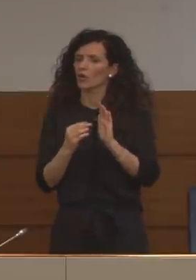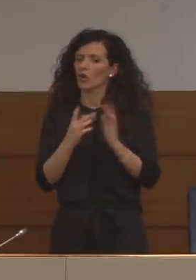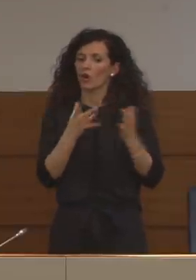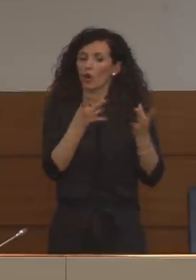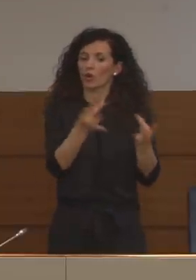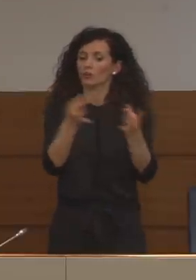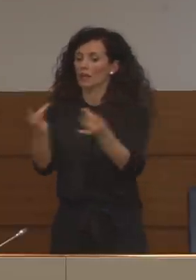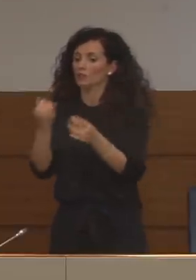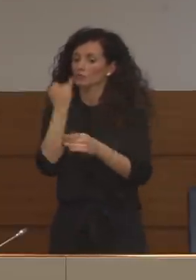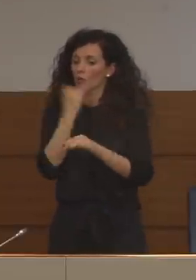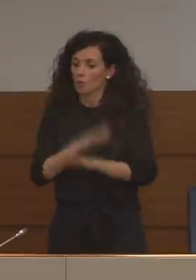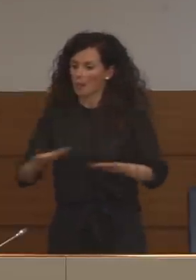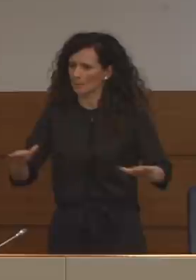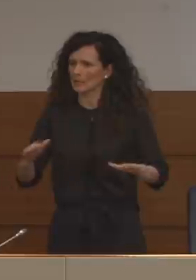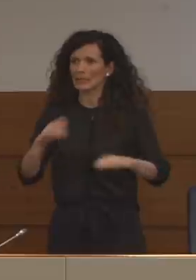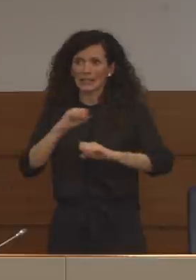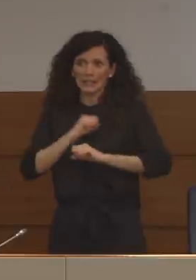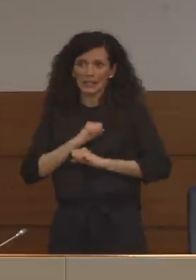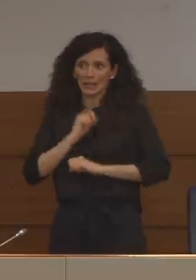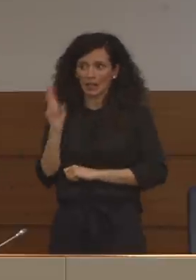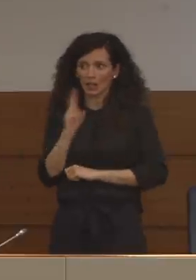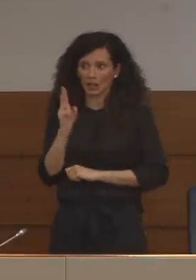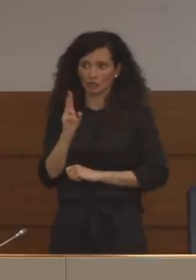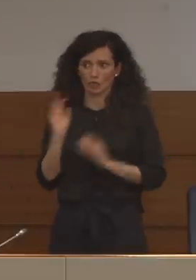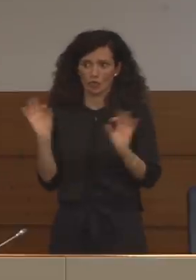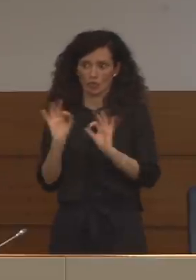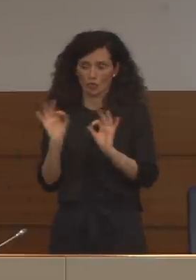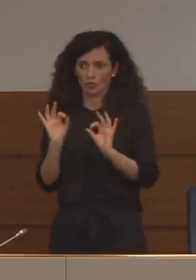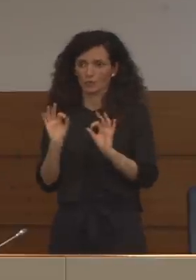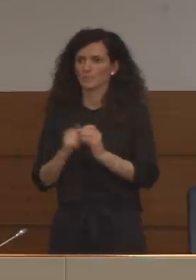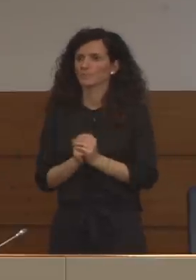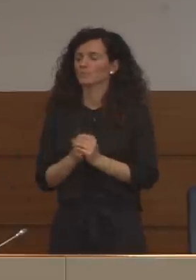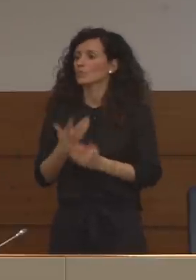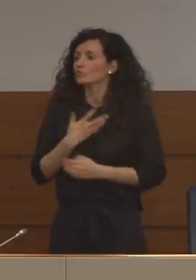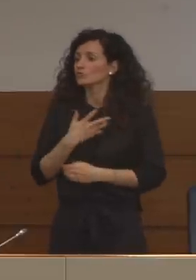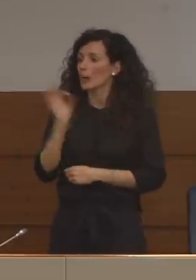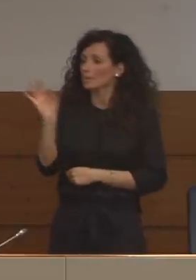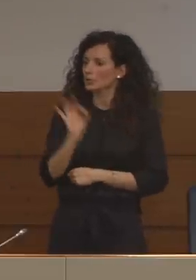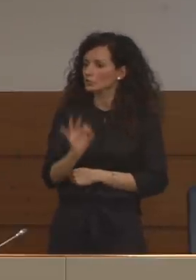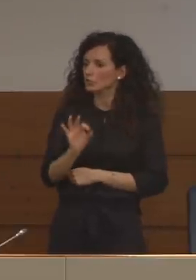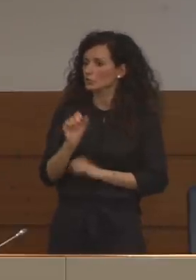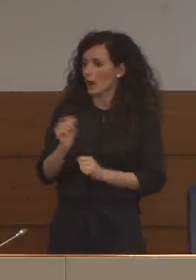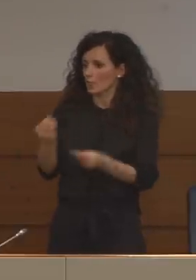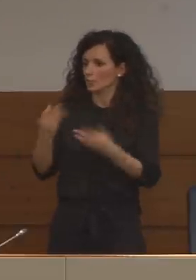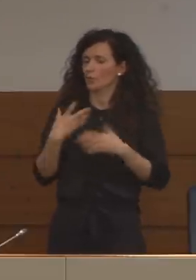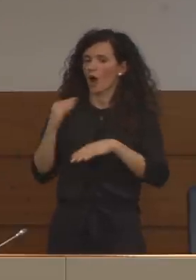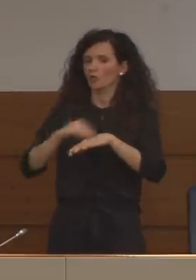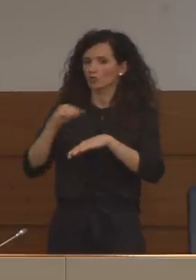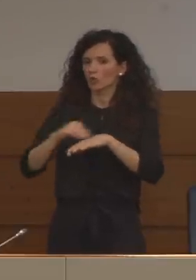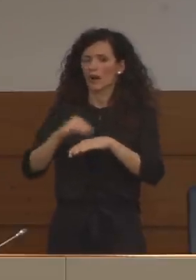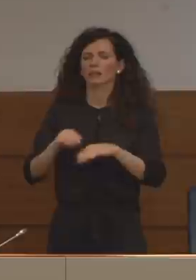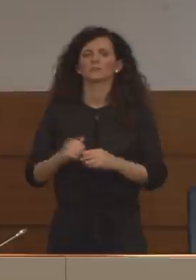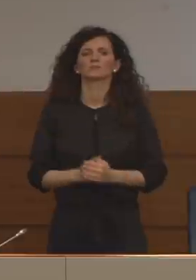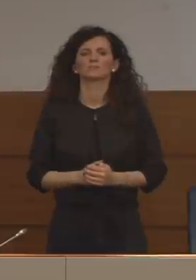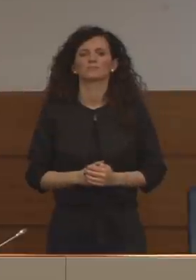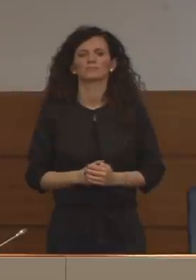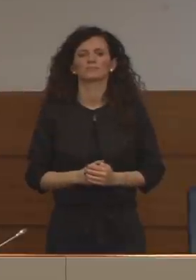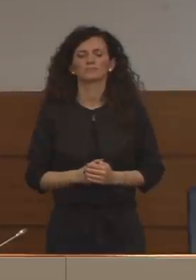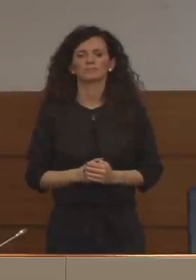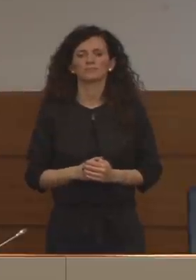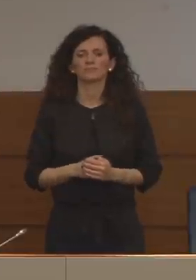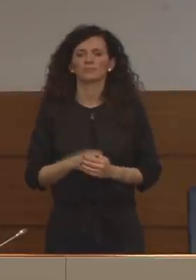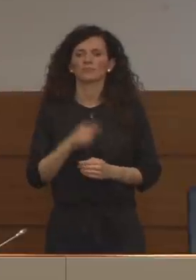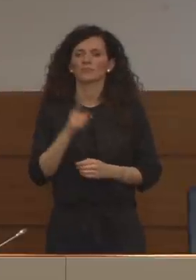vittime credo che non ce ne siano state se c'è una percentuale insomma giornata grazie per la